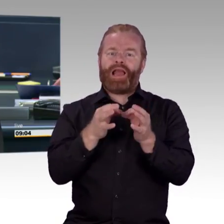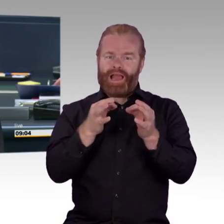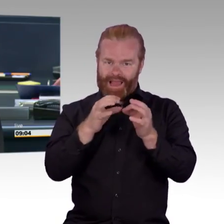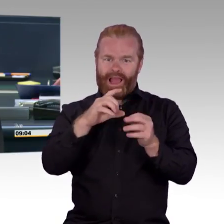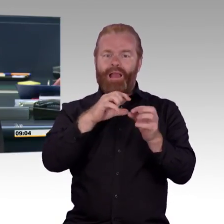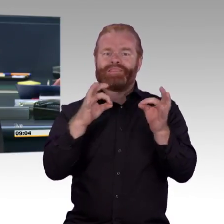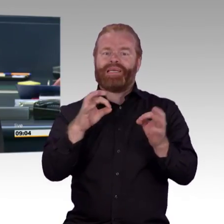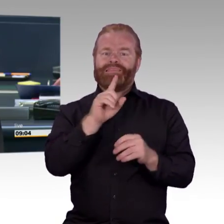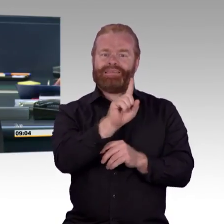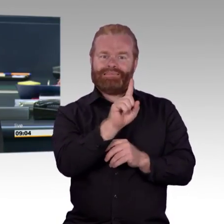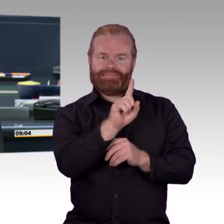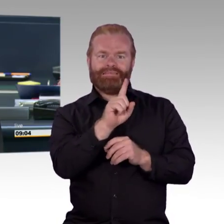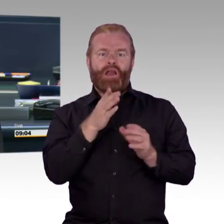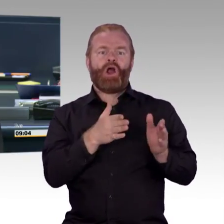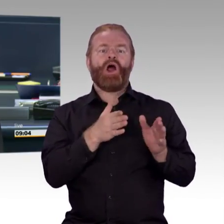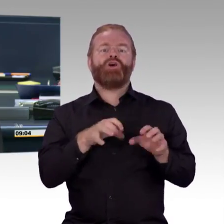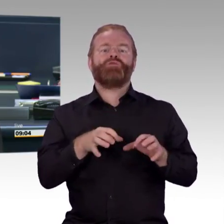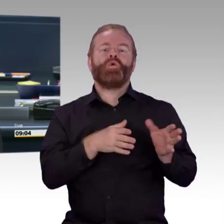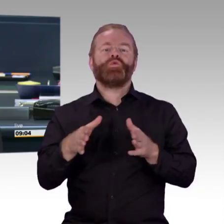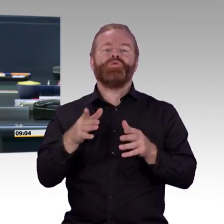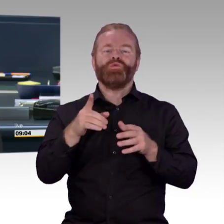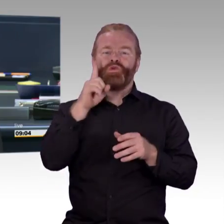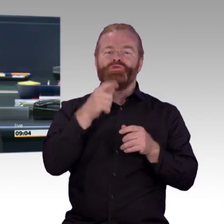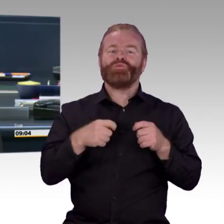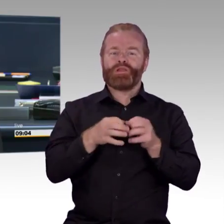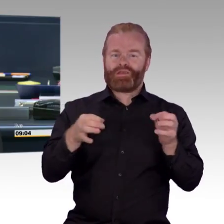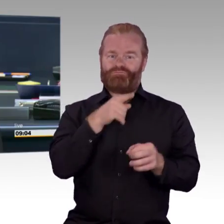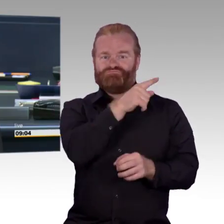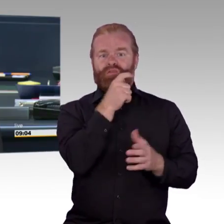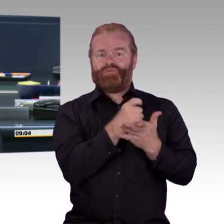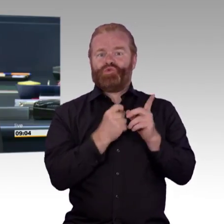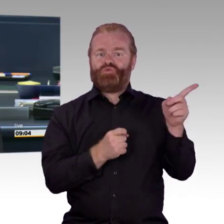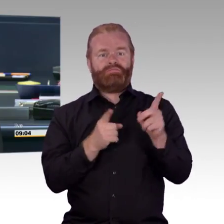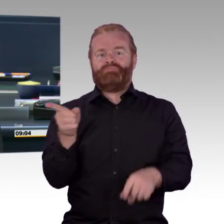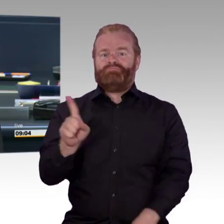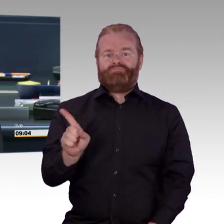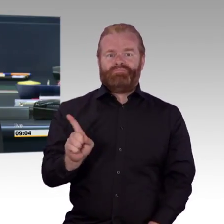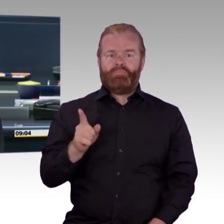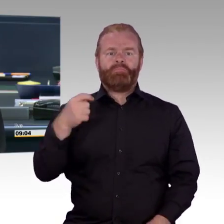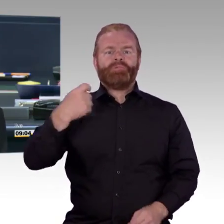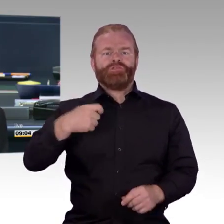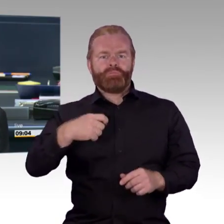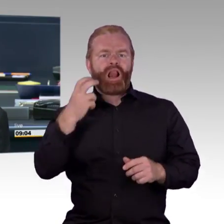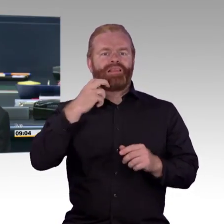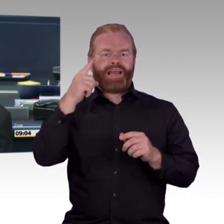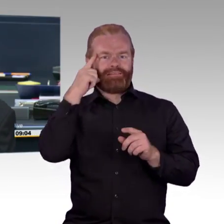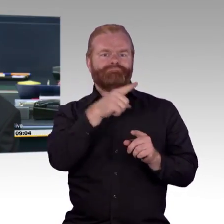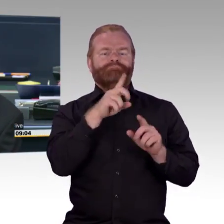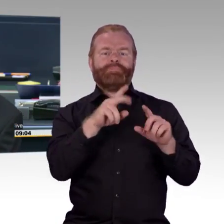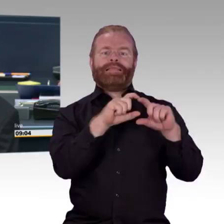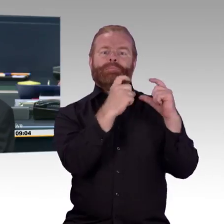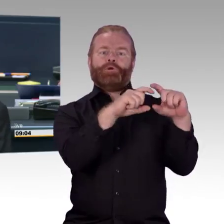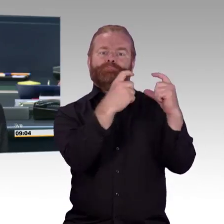den Bundestag nicht durch einen eigenmächtigen Aufruf zu einer Schweigeminute für seine Zwecke vereinnahmen wollen, auch